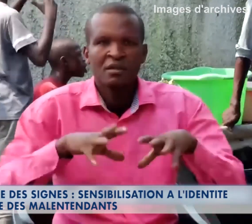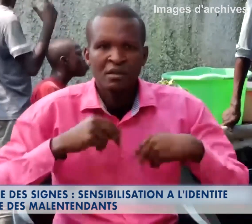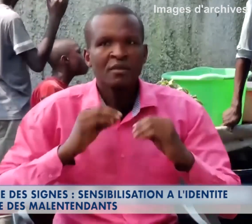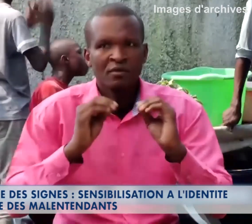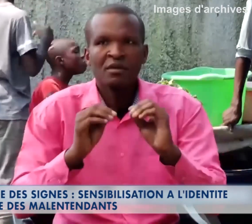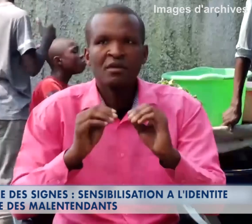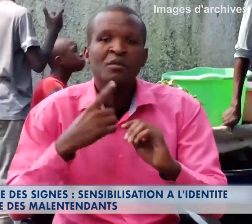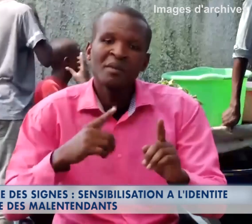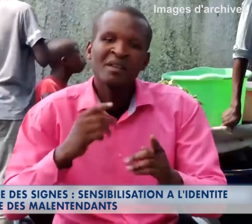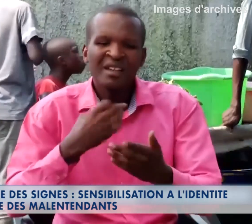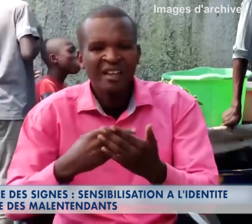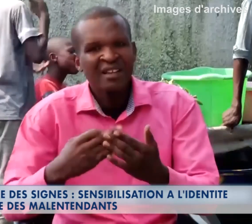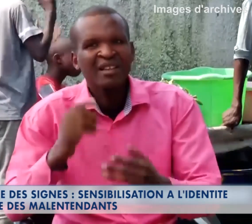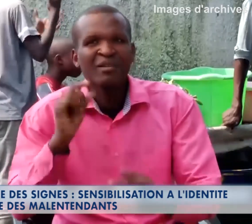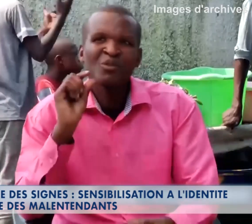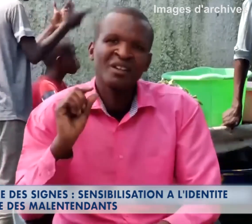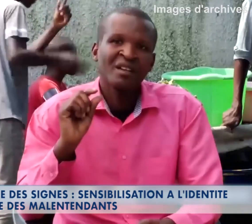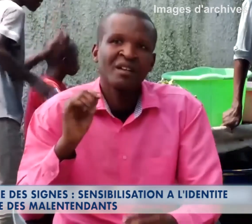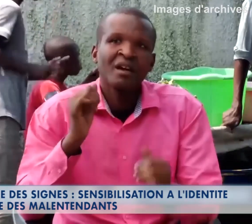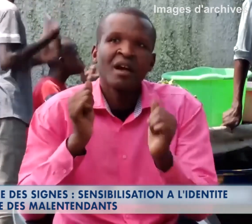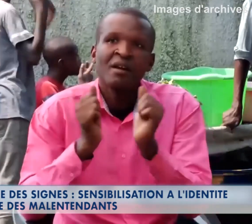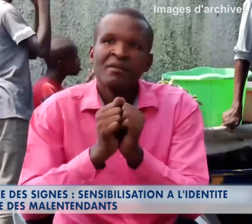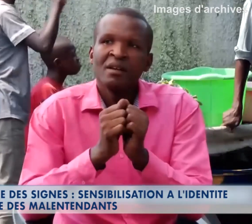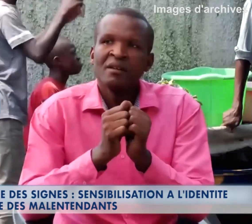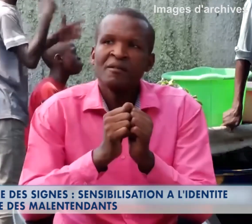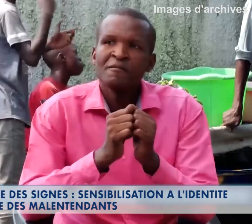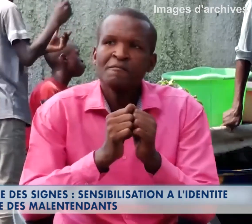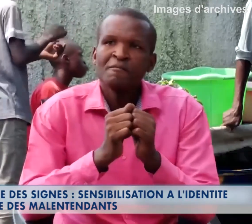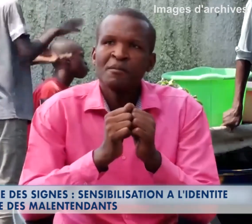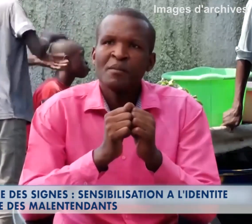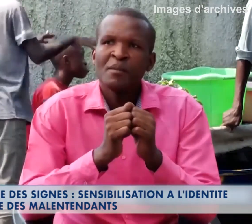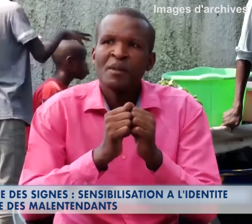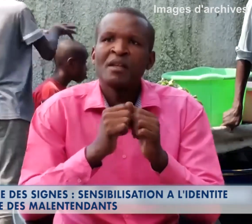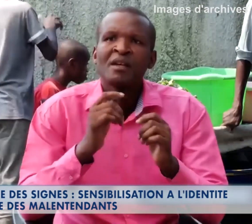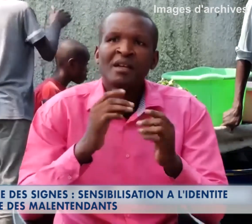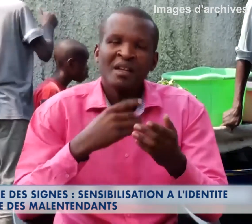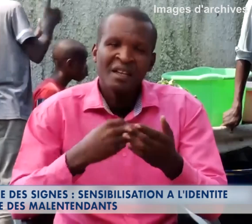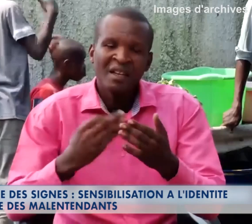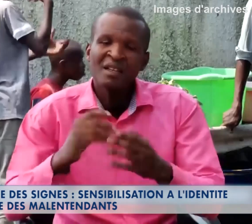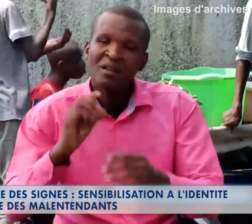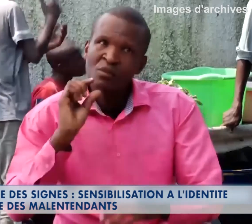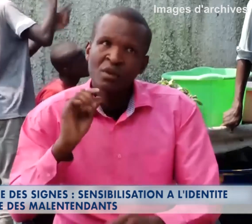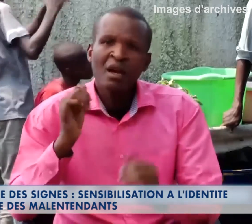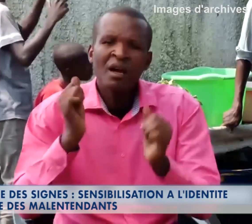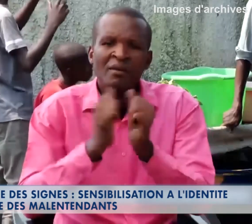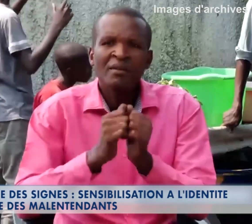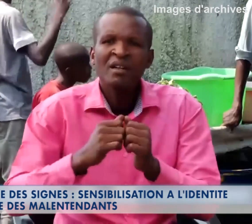pouvoir apprendre au sourd. J'ai de la volonté, mais c'est vraiment très compliqué.